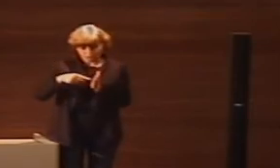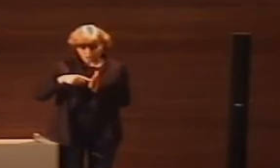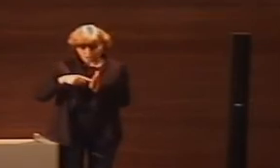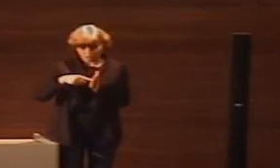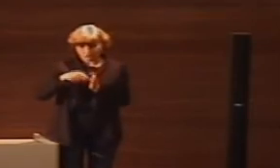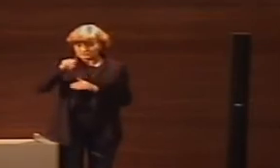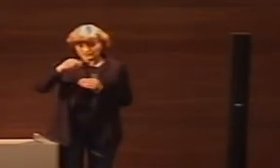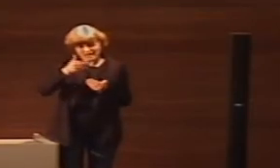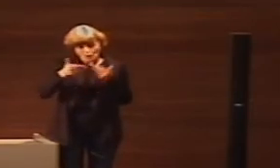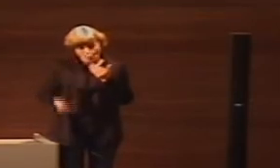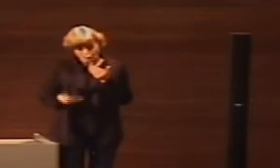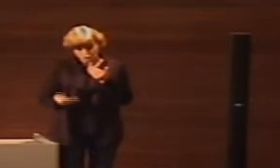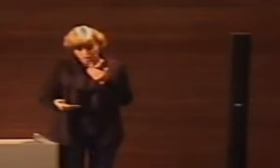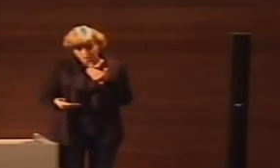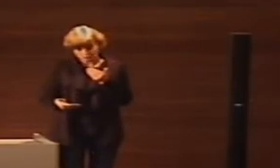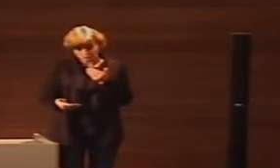justo, podríamos decir, ¿no?